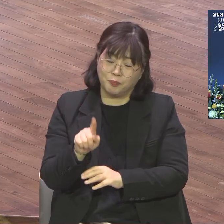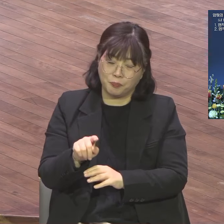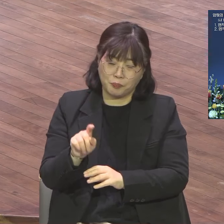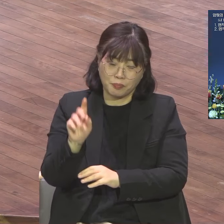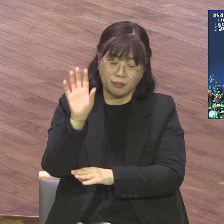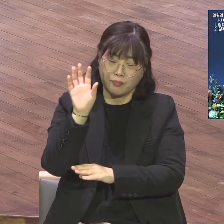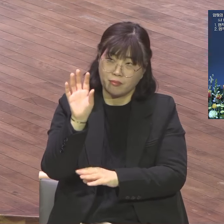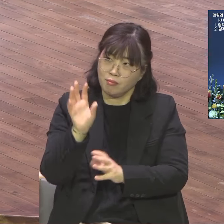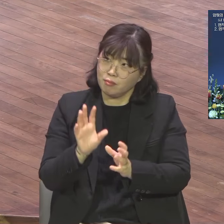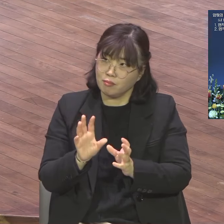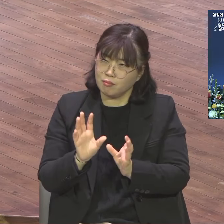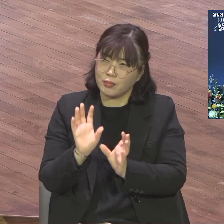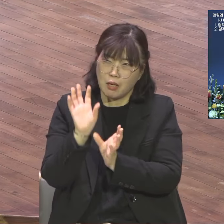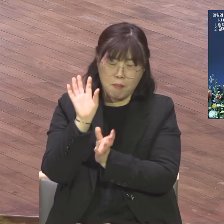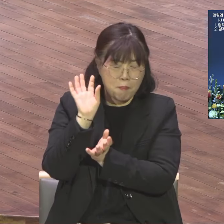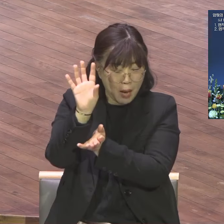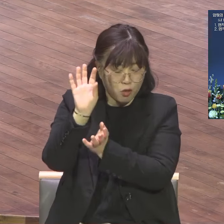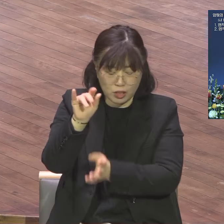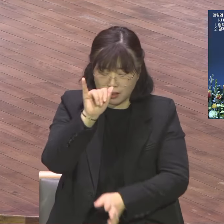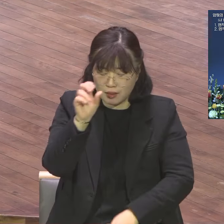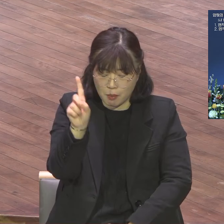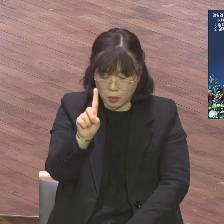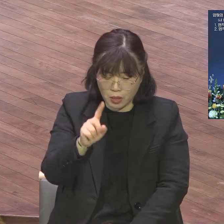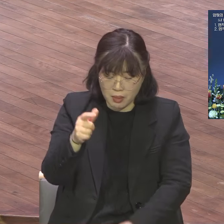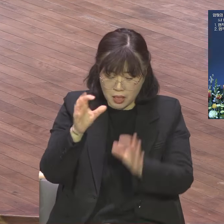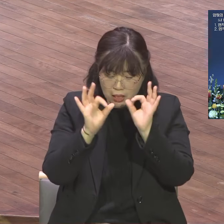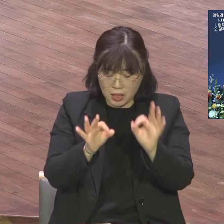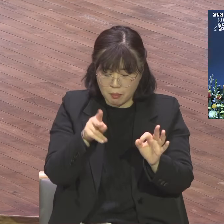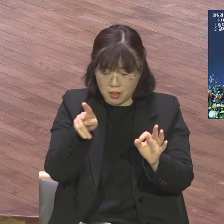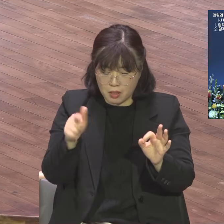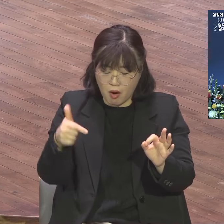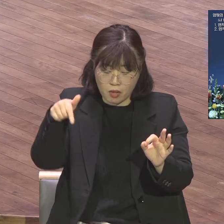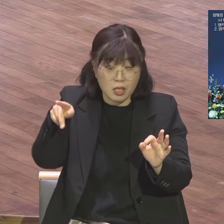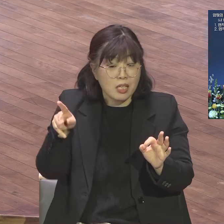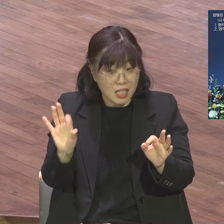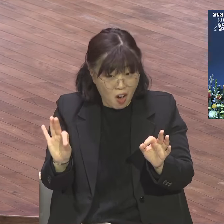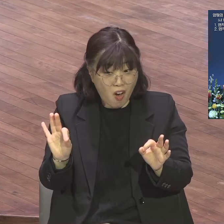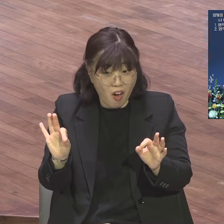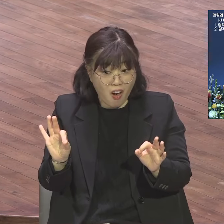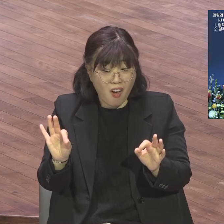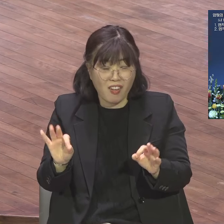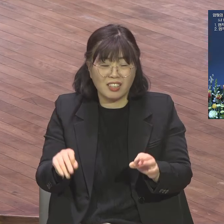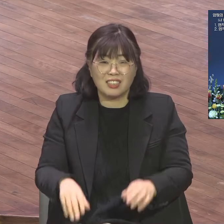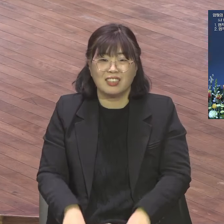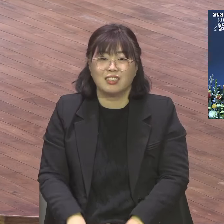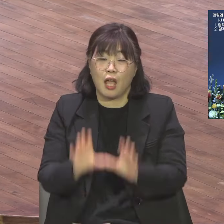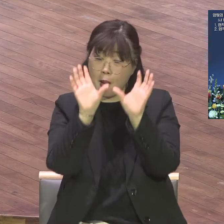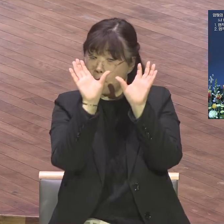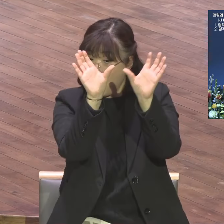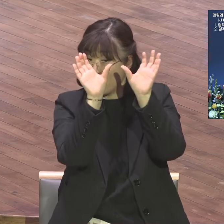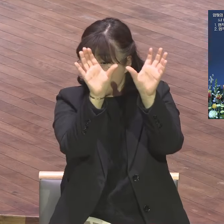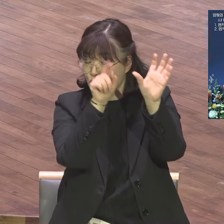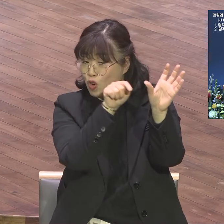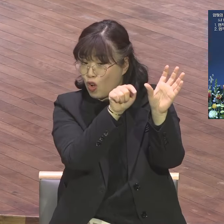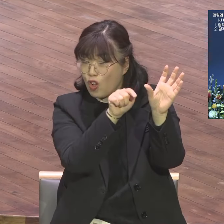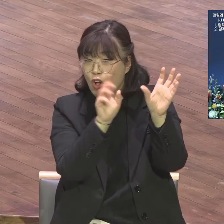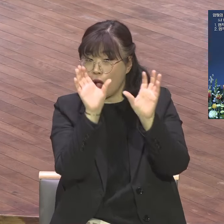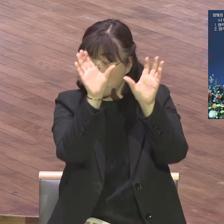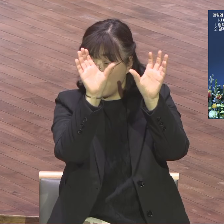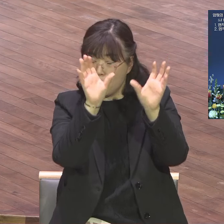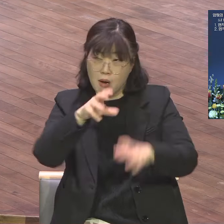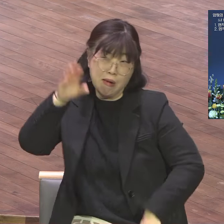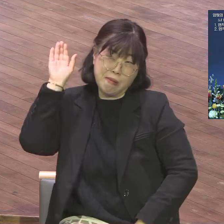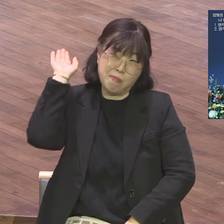이 스매싱을 하죠. 이게 서브를 넣잖아요. 최고 시속이 배구공이요, 120km입니다.